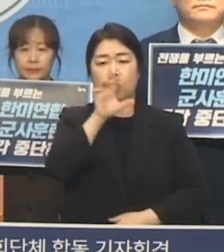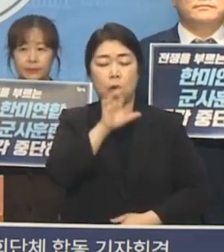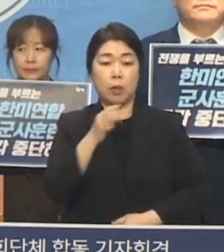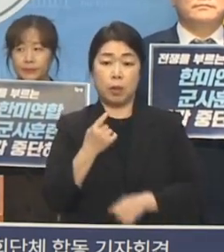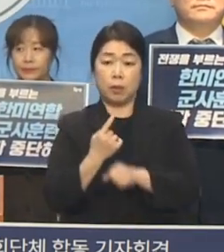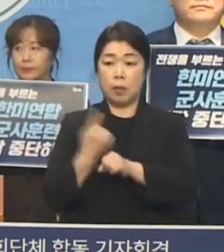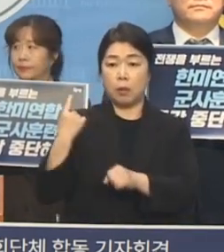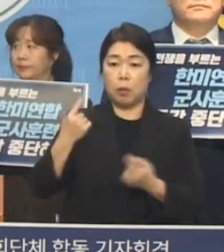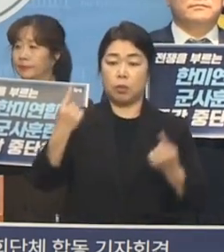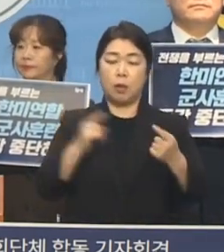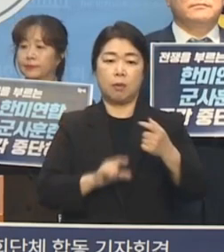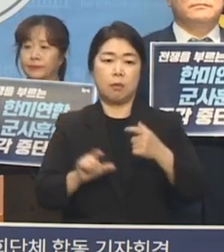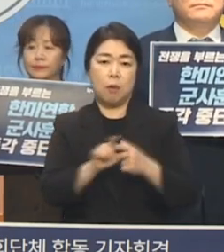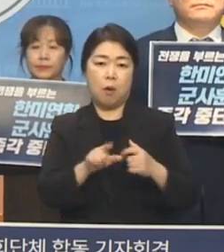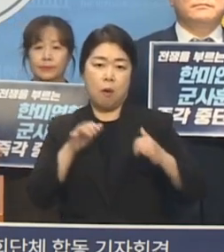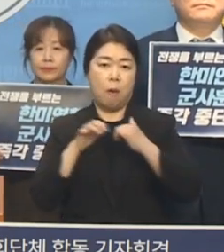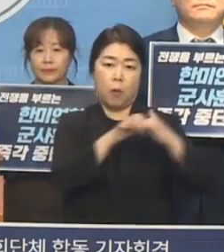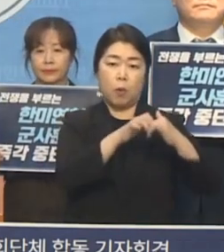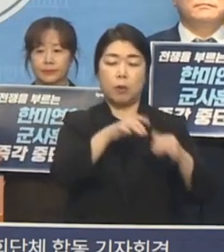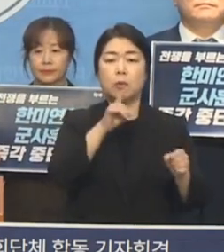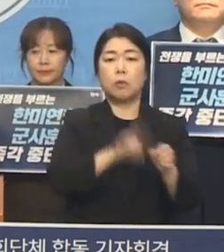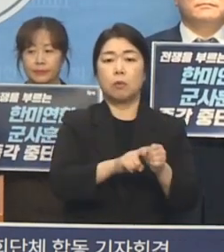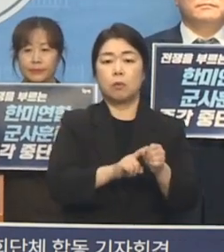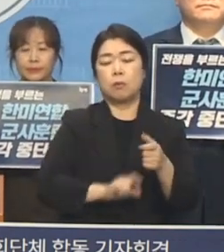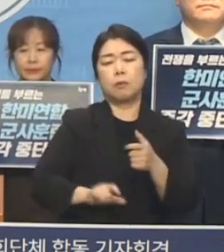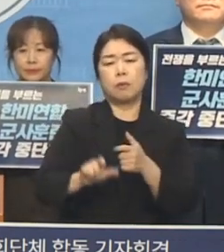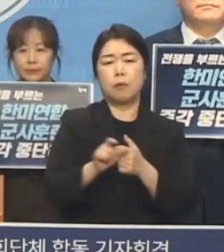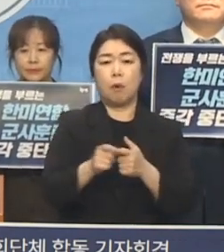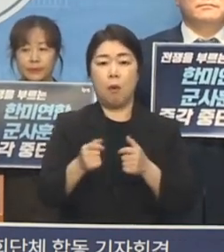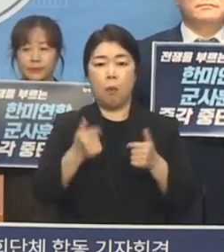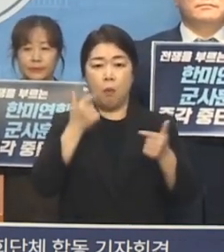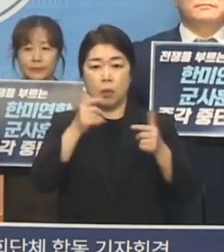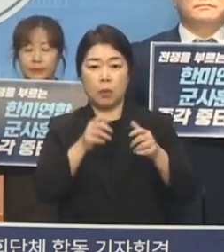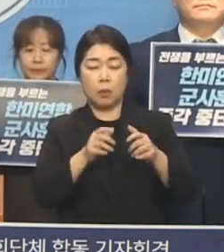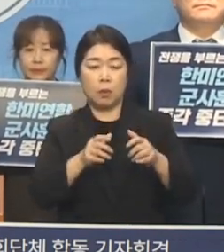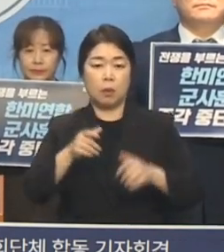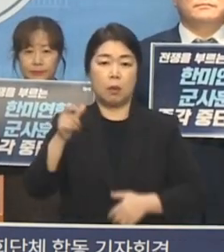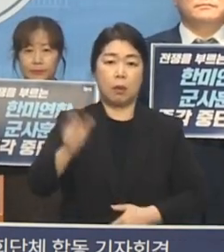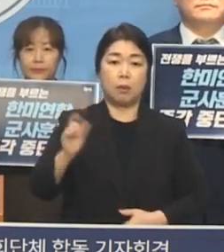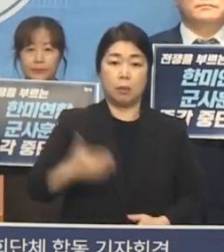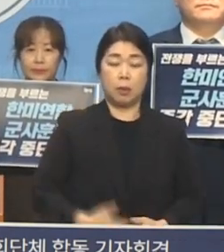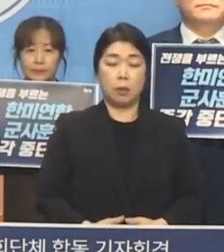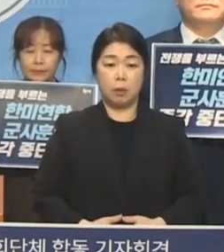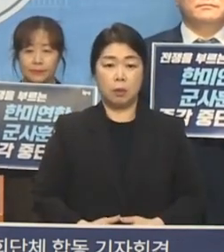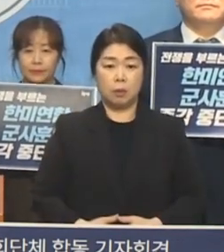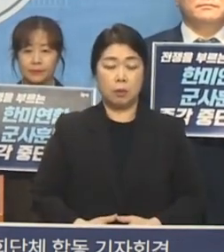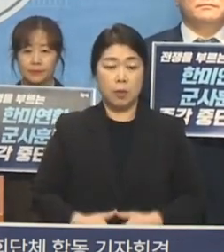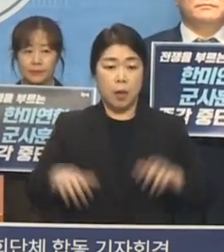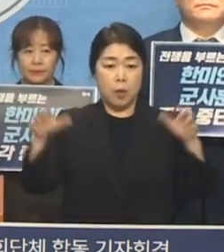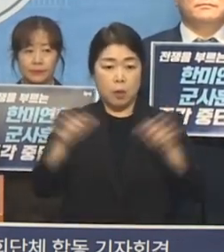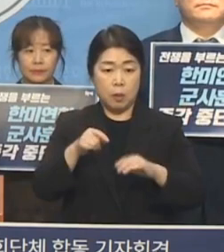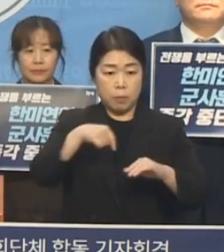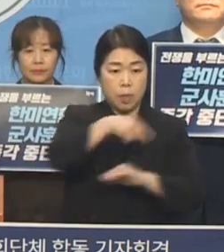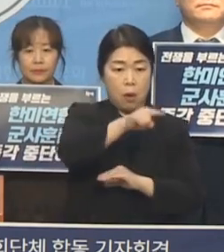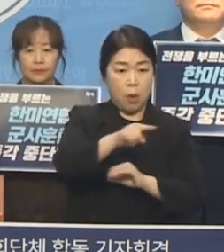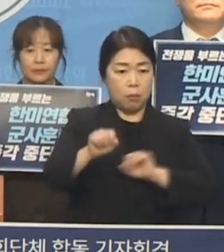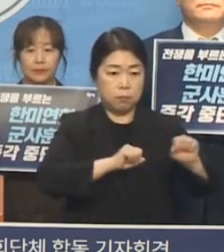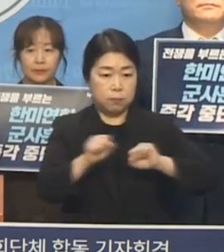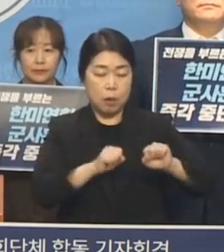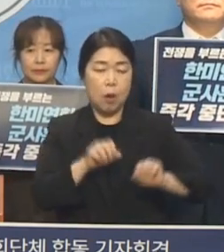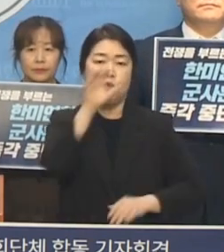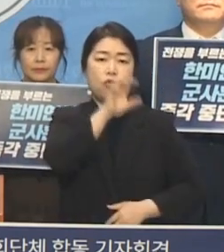더욱 공격적으로 강화되었습니다. 연합 야외 기동훈련은 지난해에